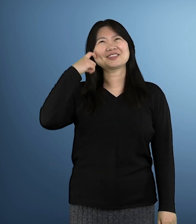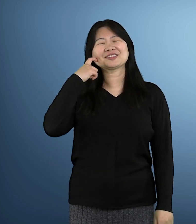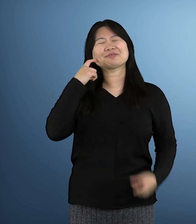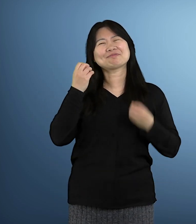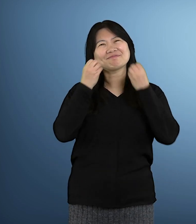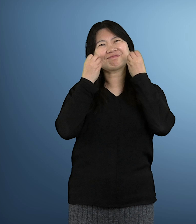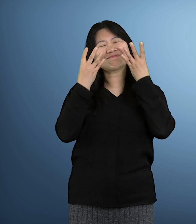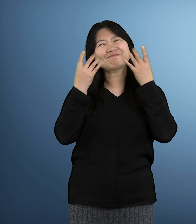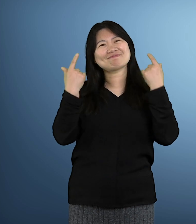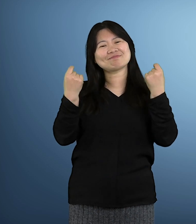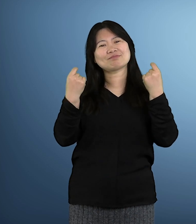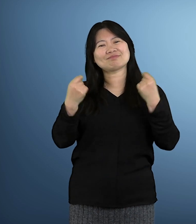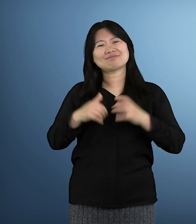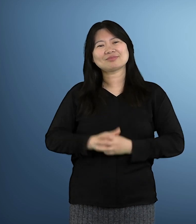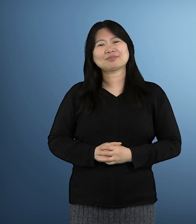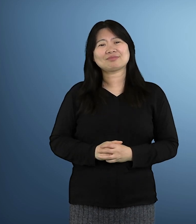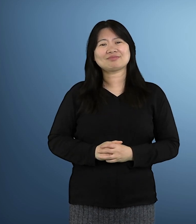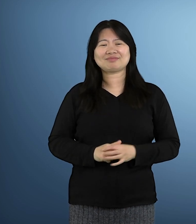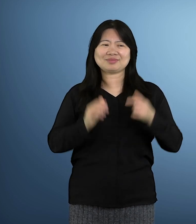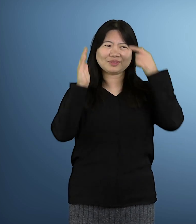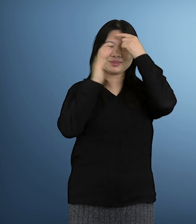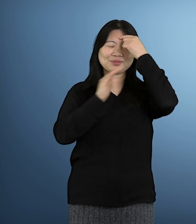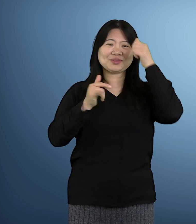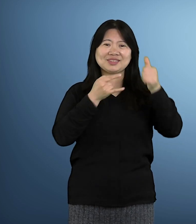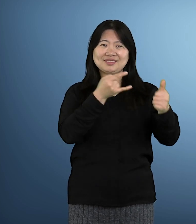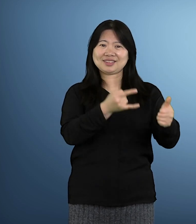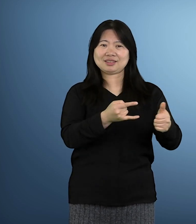새롭더라고요. 우리 성도들에게